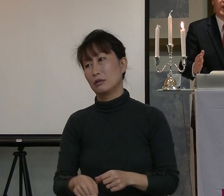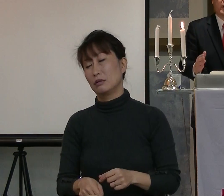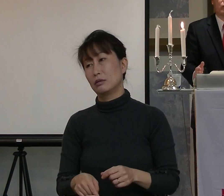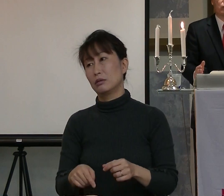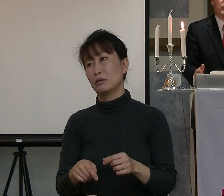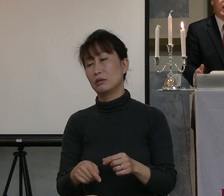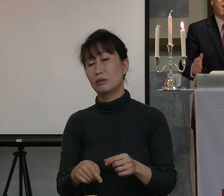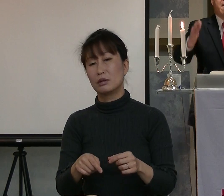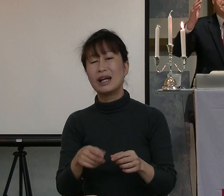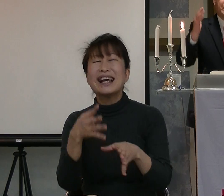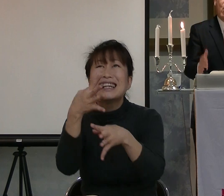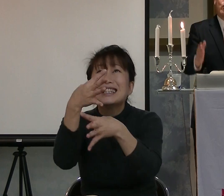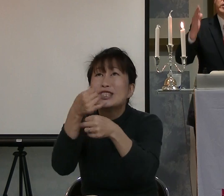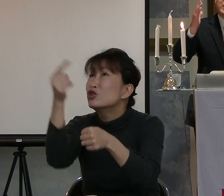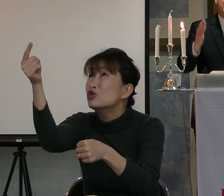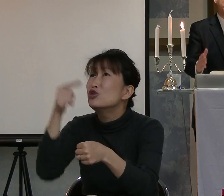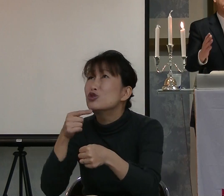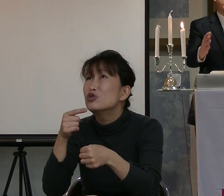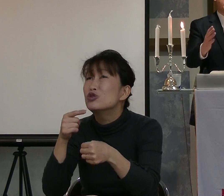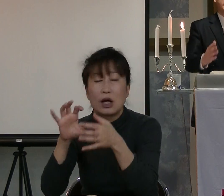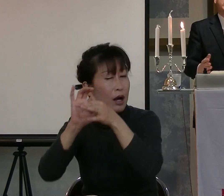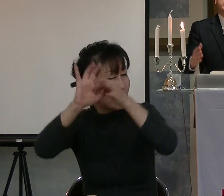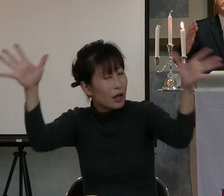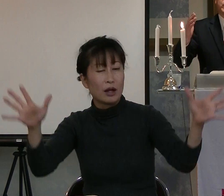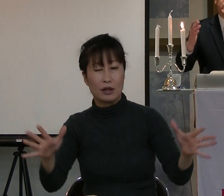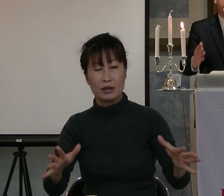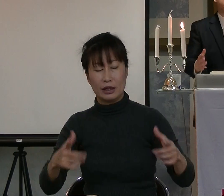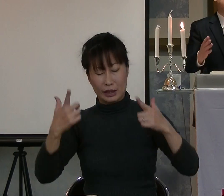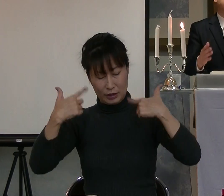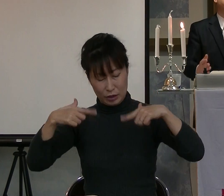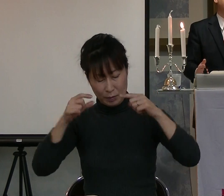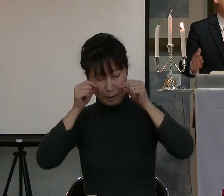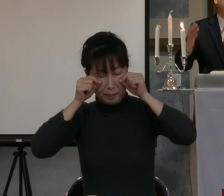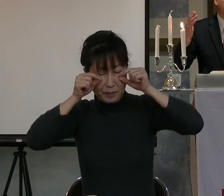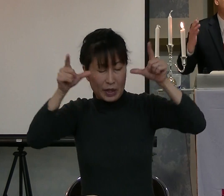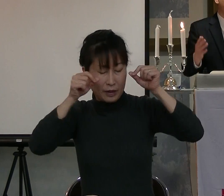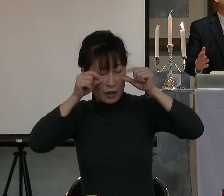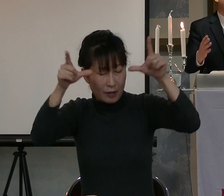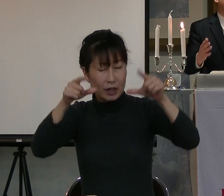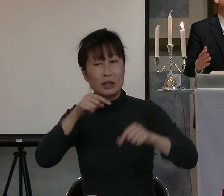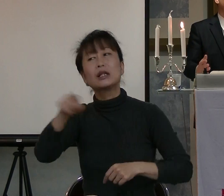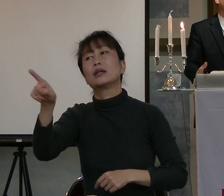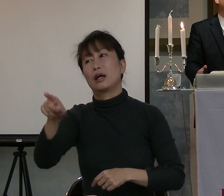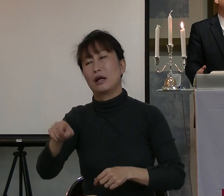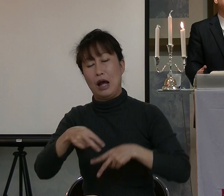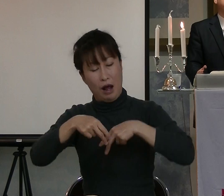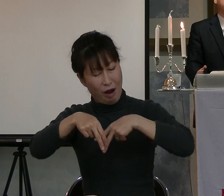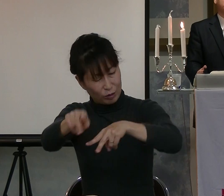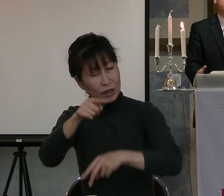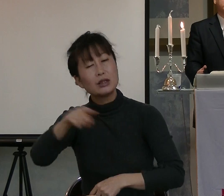は関係なくて、目を覚まして生きなさい、歩きなさ